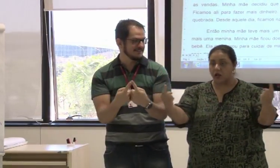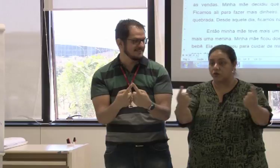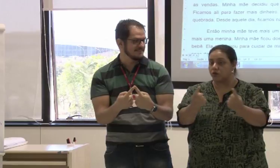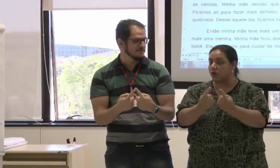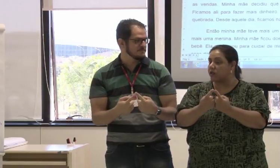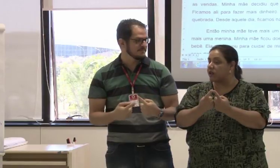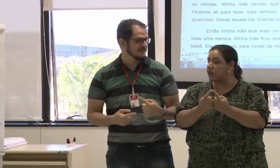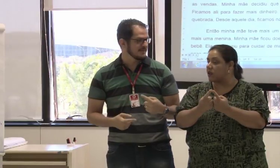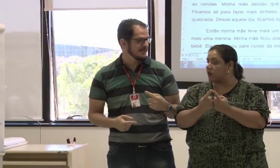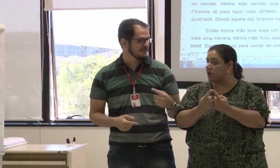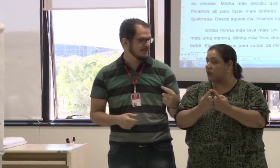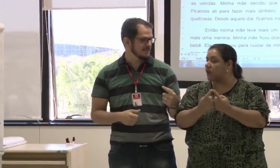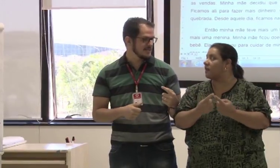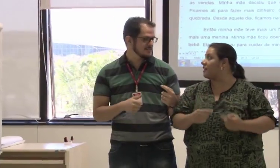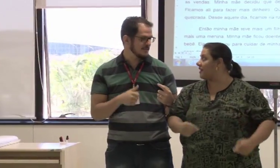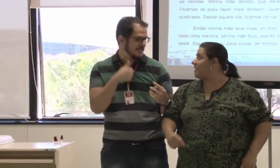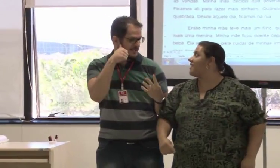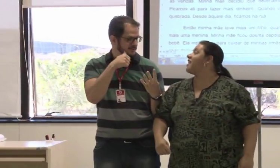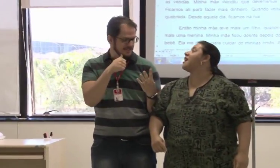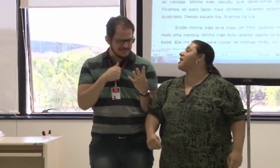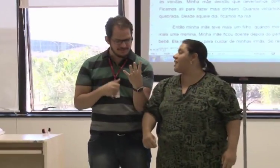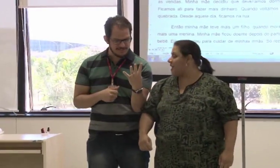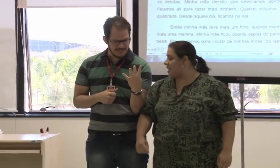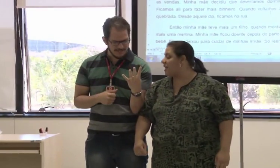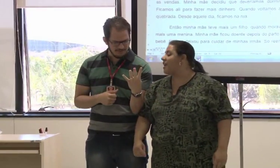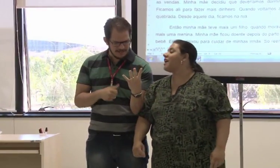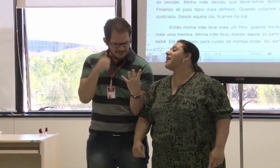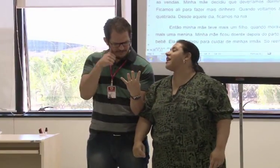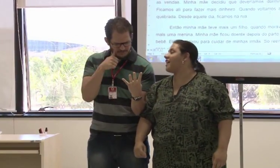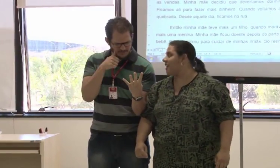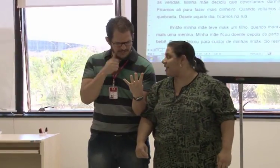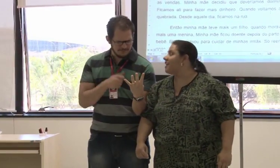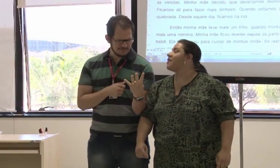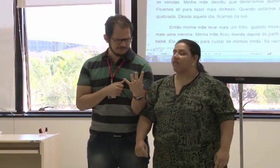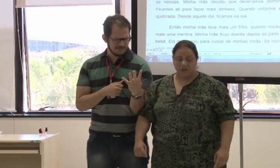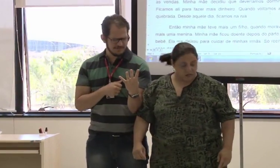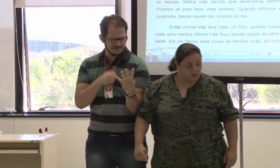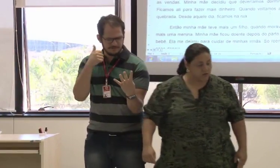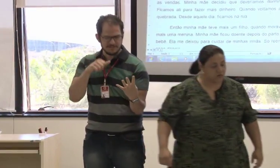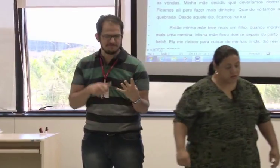sua escolha daqui. Não, o negócio é as meninas que eu esqueci. Eu sei que era 4, aí é 4 o quê mesmo? Então, junta.